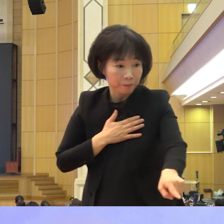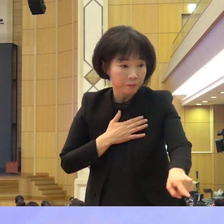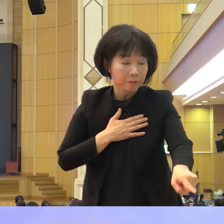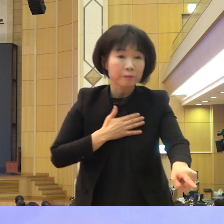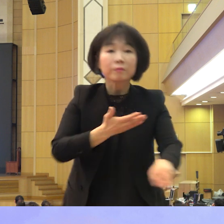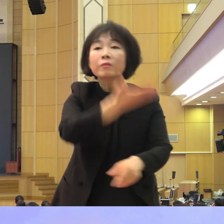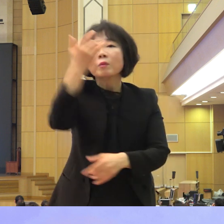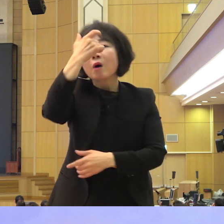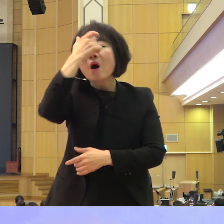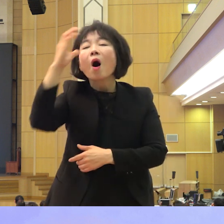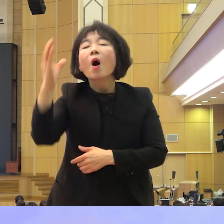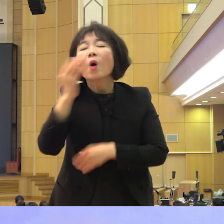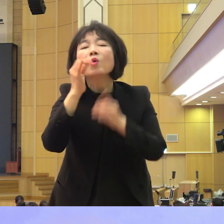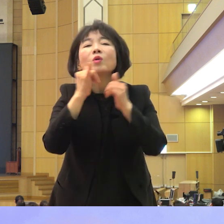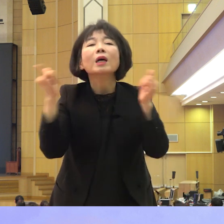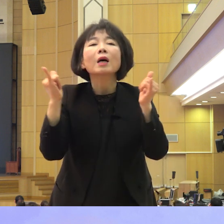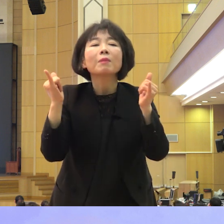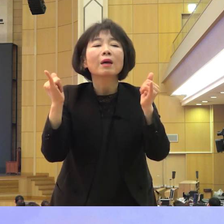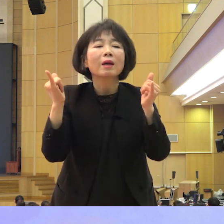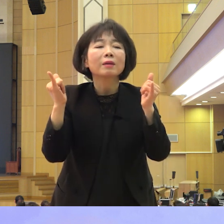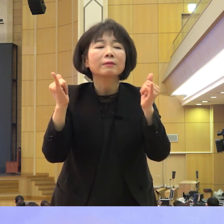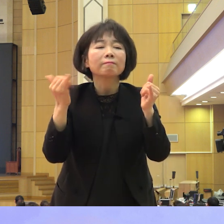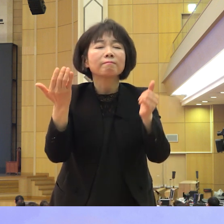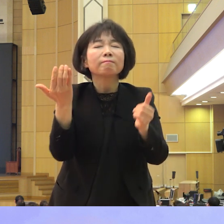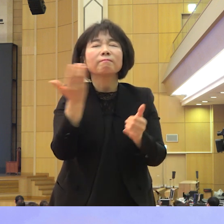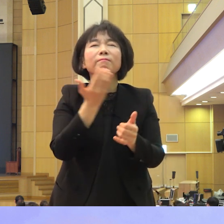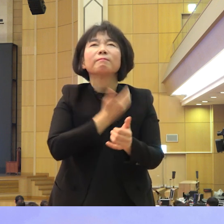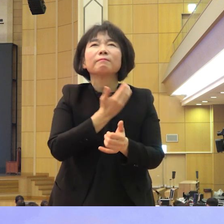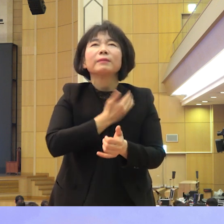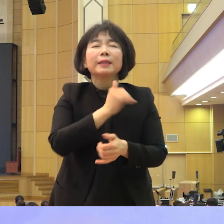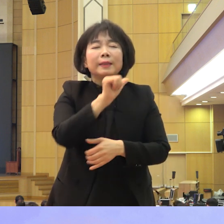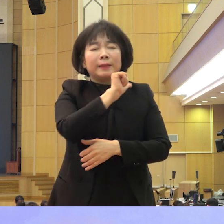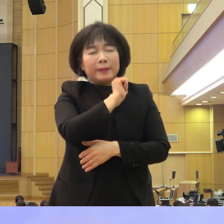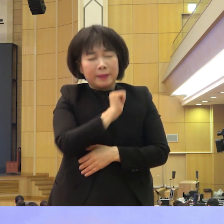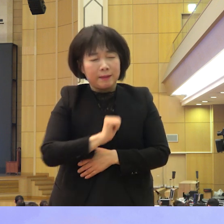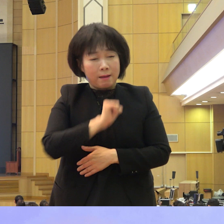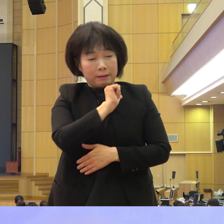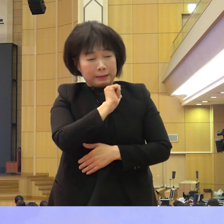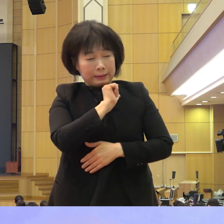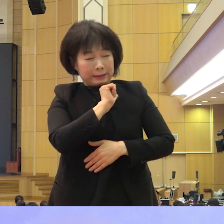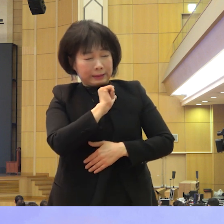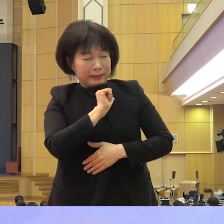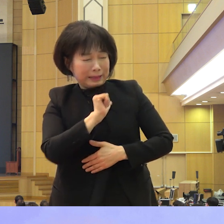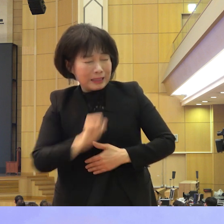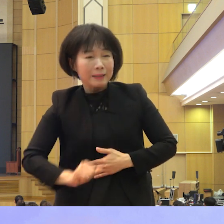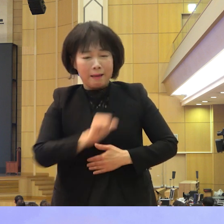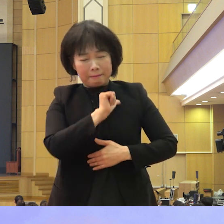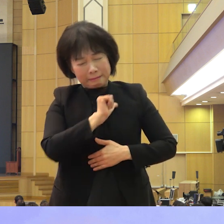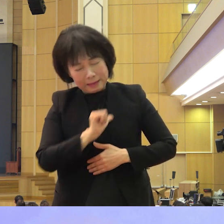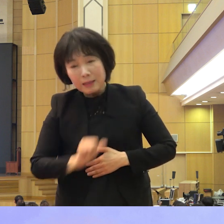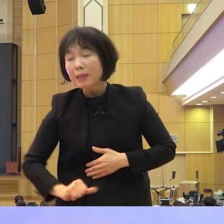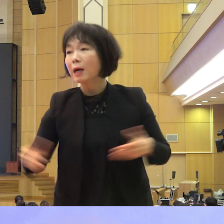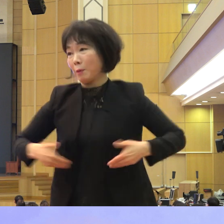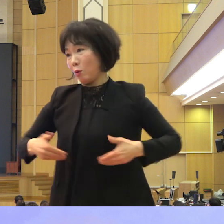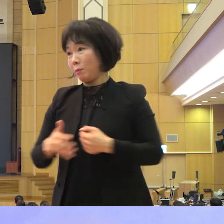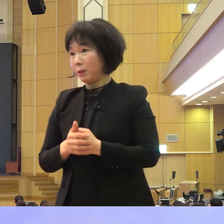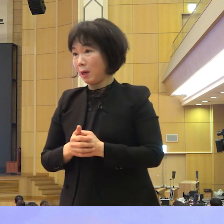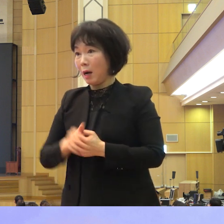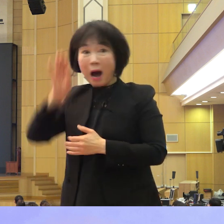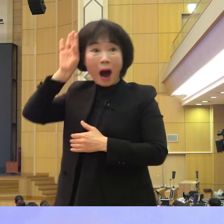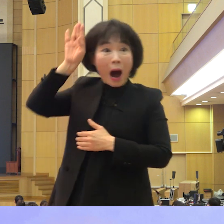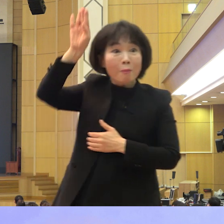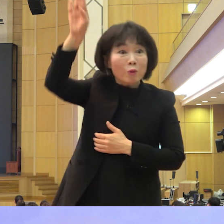인내가, 바로 그 환란 시대에는 성도들이 그 핍박과 환란에 못 견디면 안